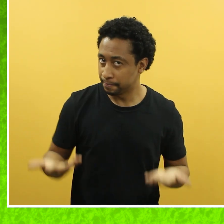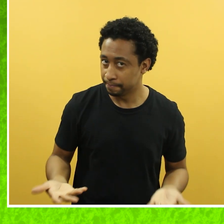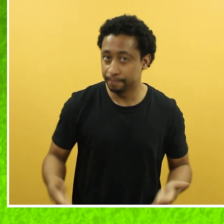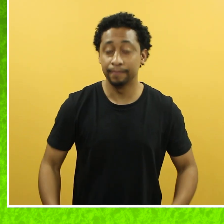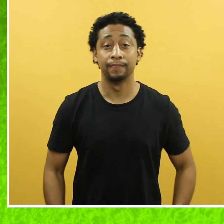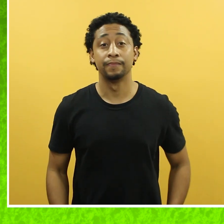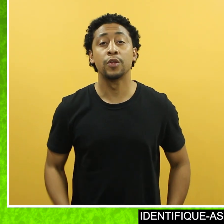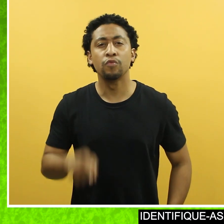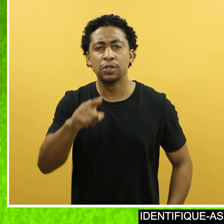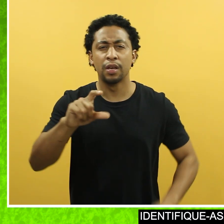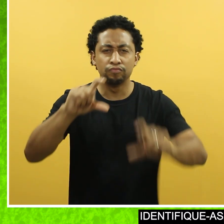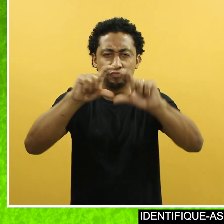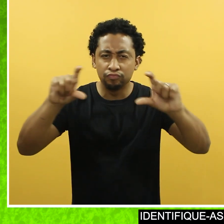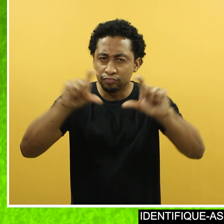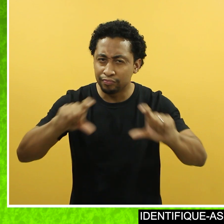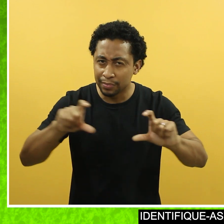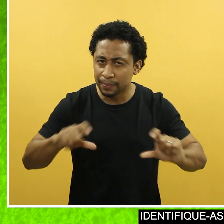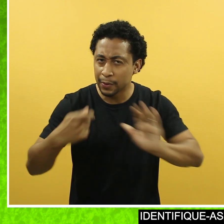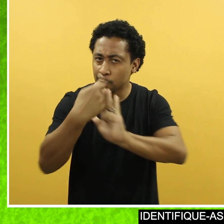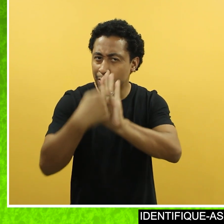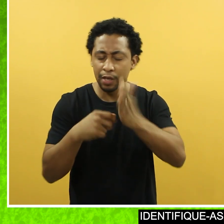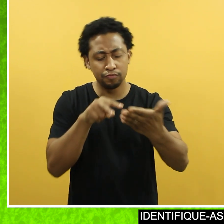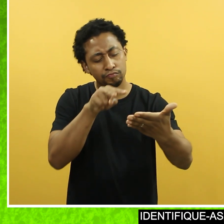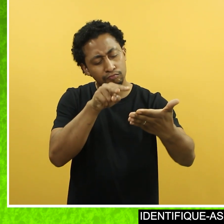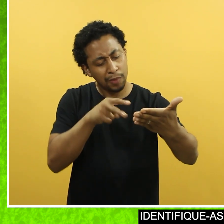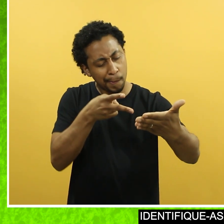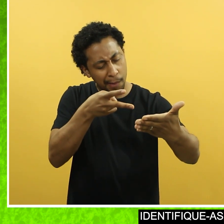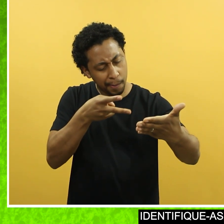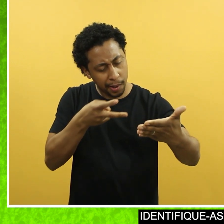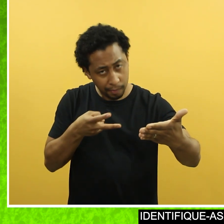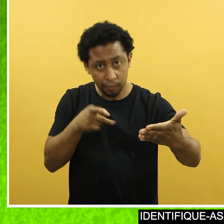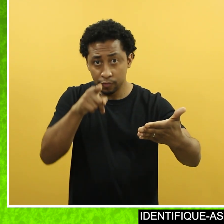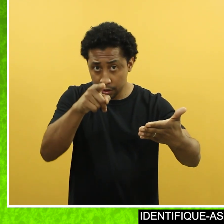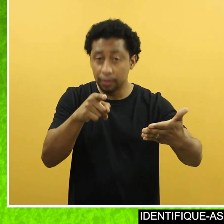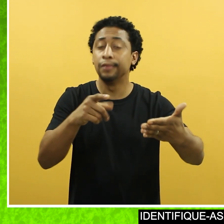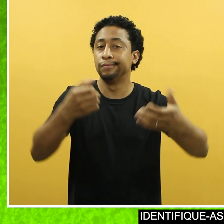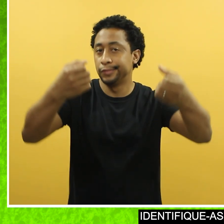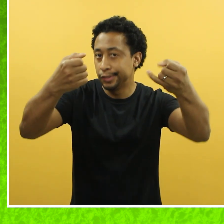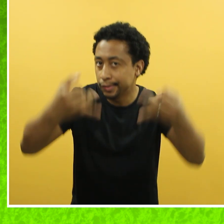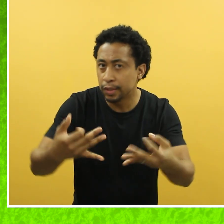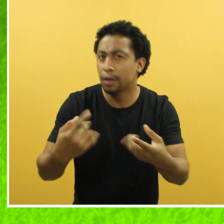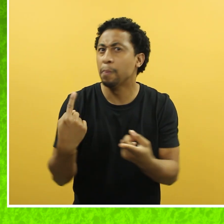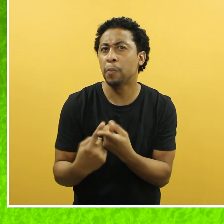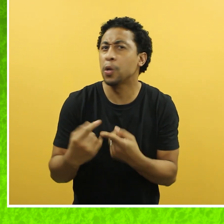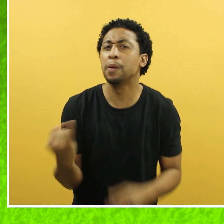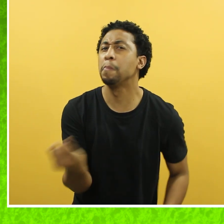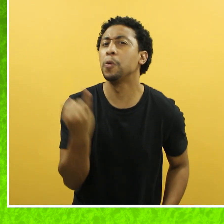Identifique-as comentando sobre sua importância.